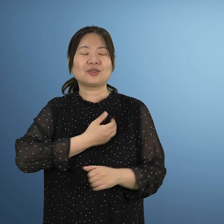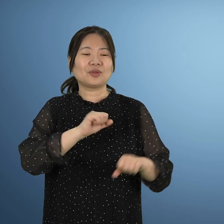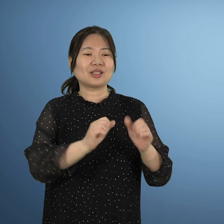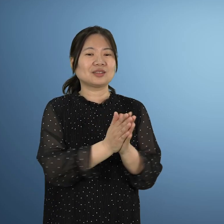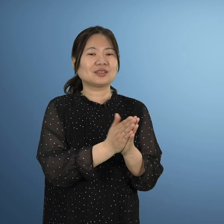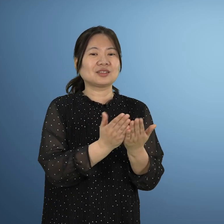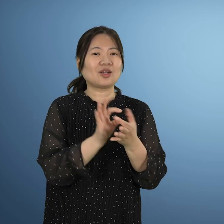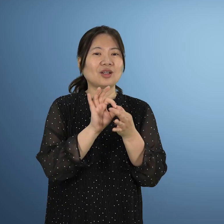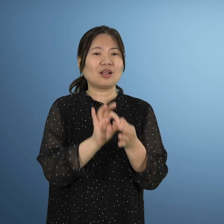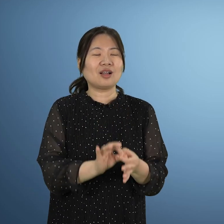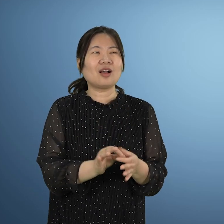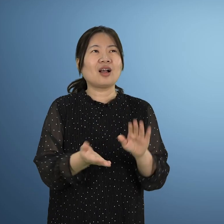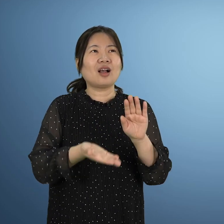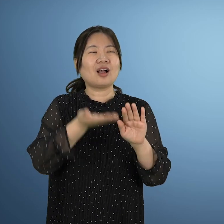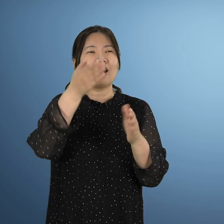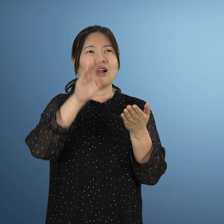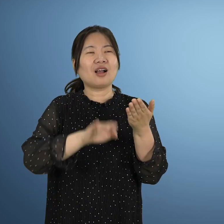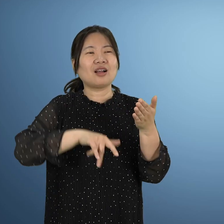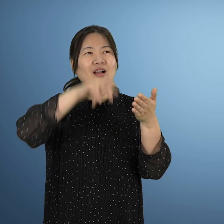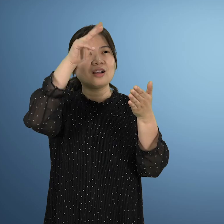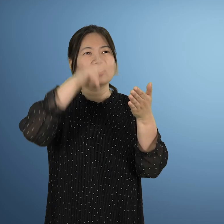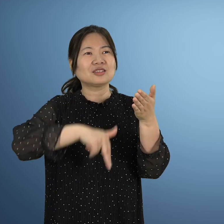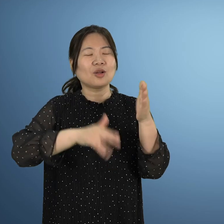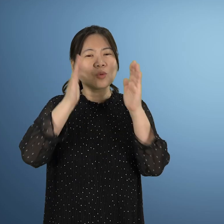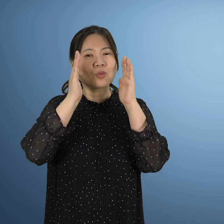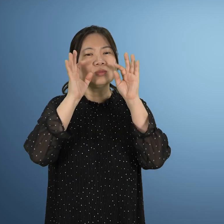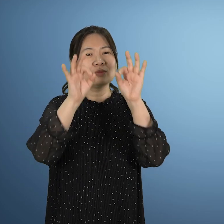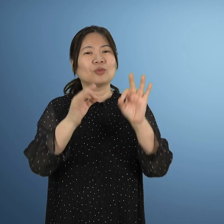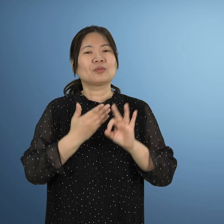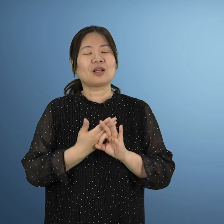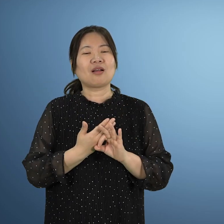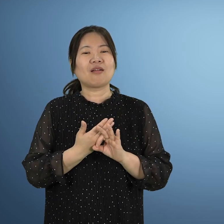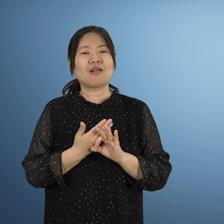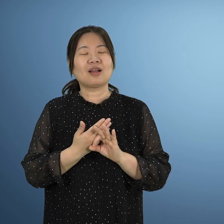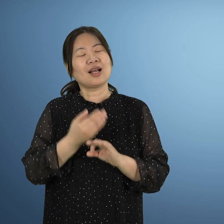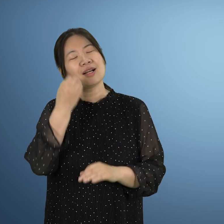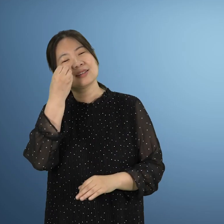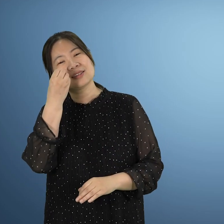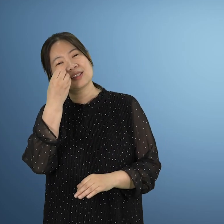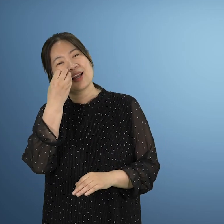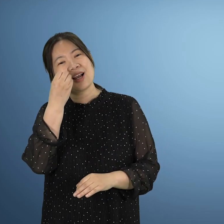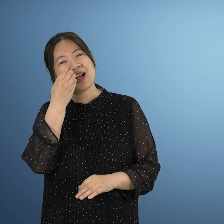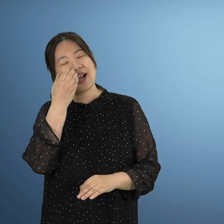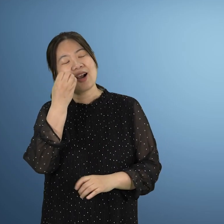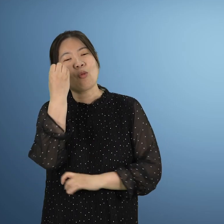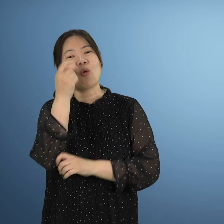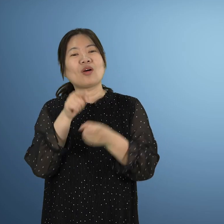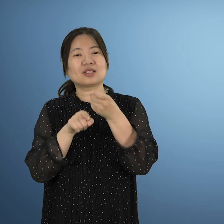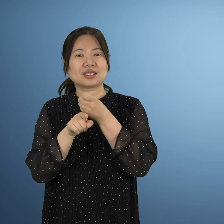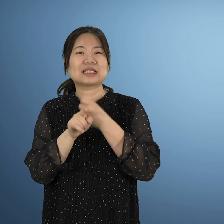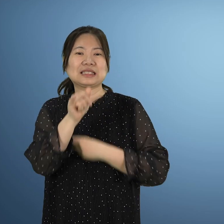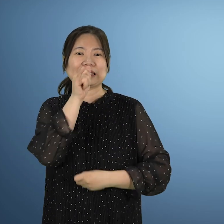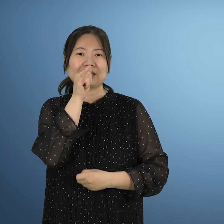사도행전을 쭉 아래로 위로 훑어 공부를 하다 보면 신기한 굵은 원리 하나가 있어요.